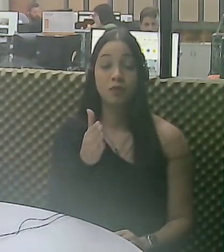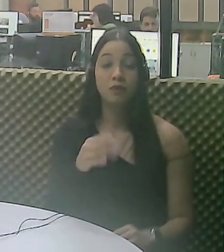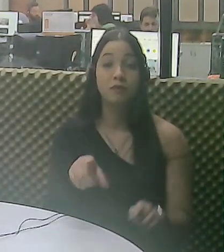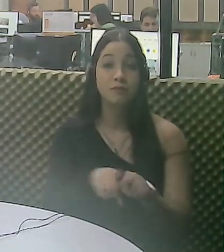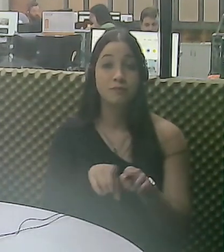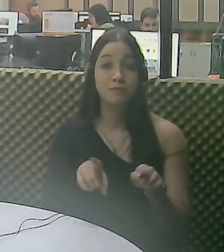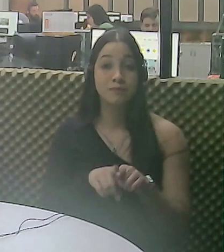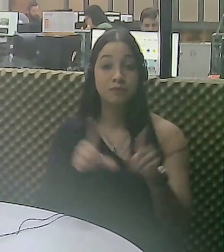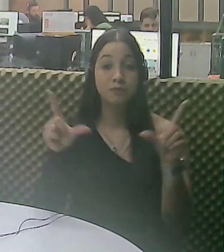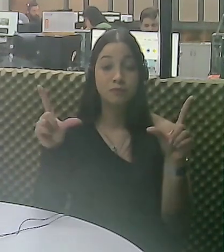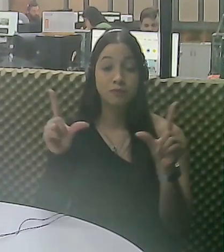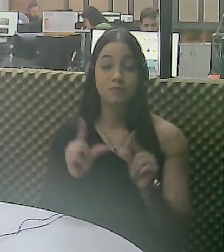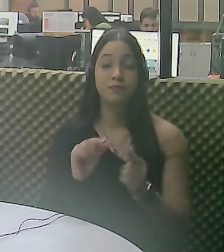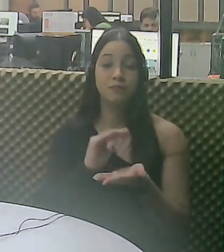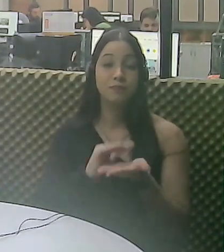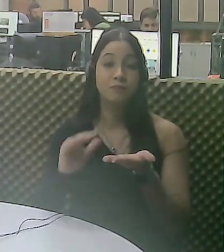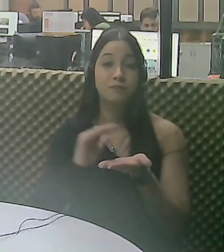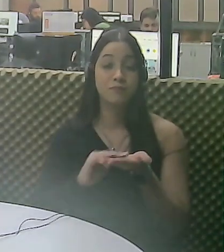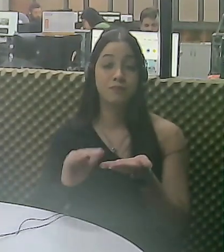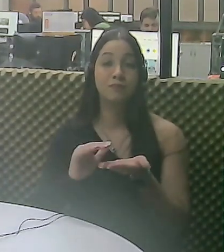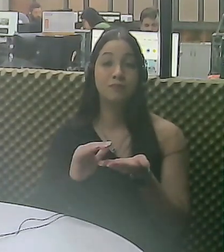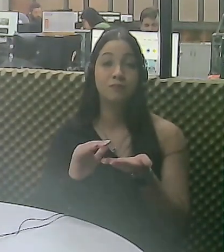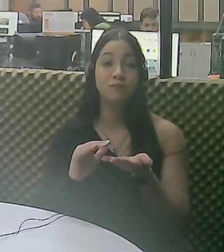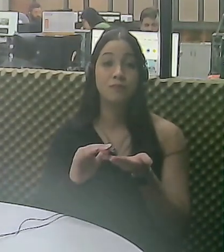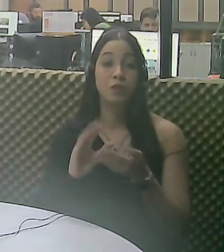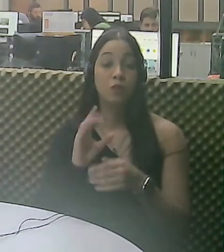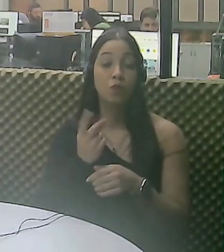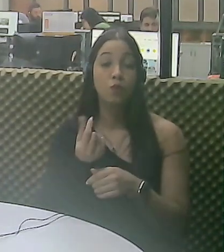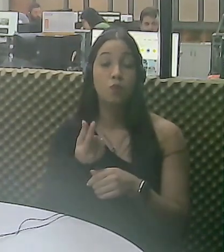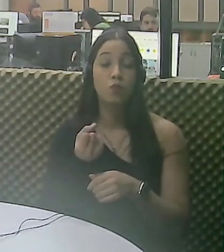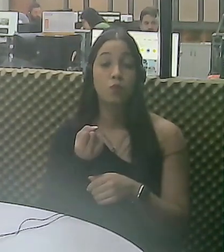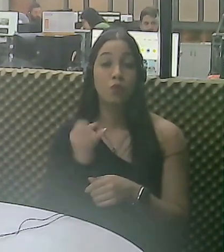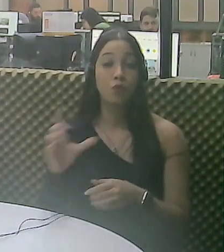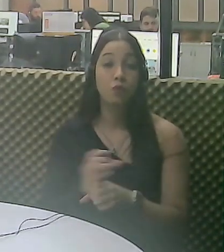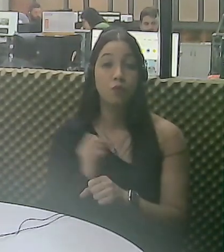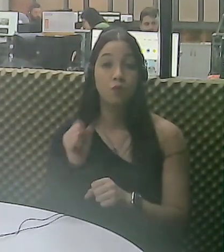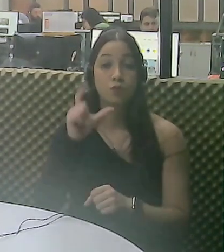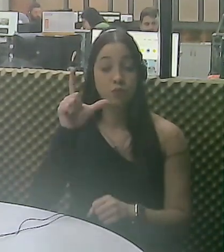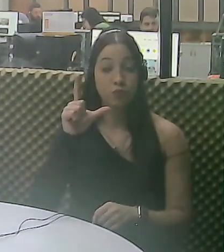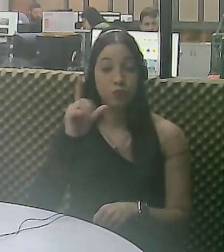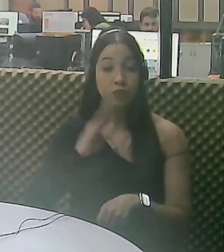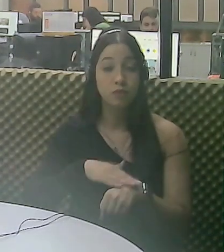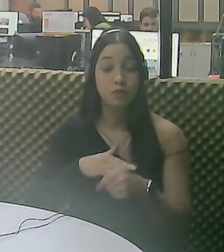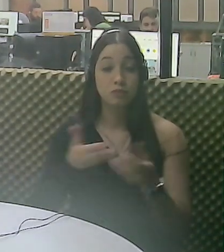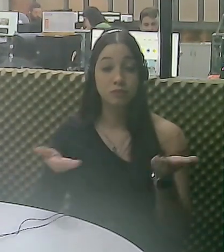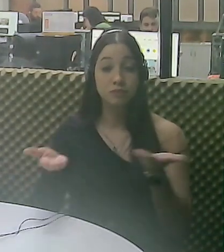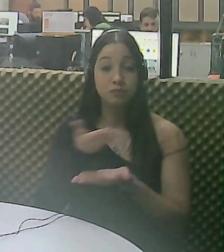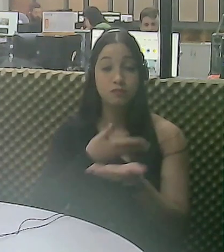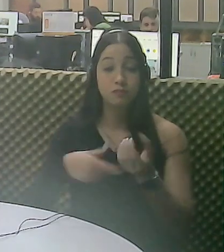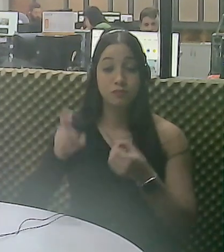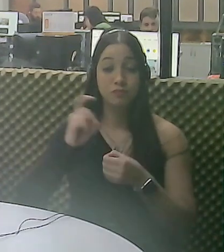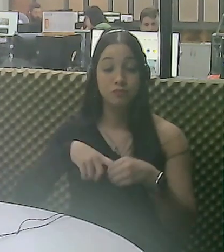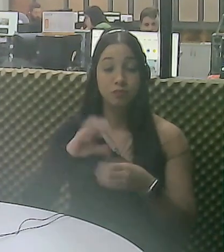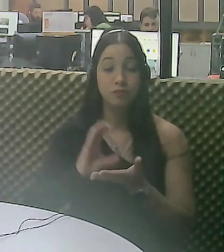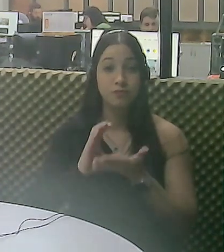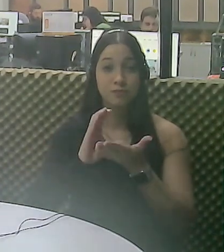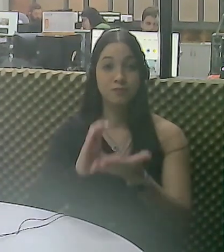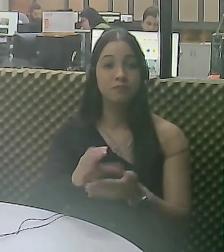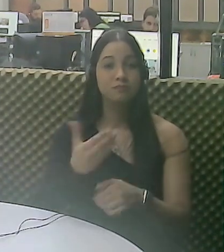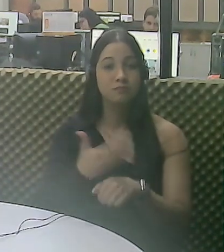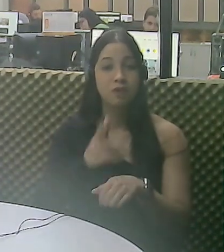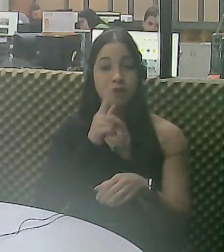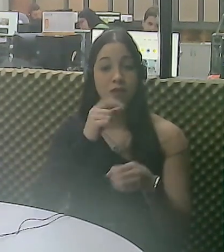aquáticas, reduzindo o custo de produção, e custos, lucratividade e tempo de retorno do investimento na atividade